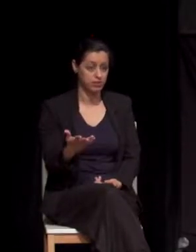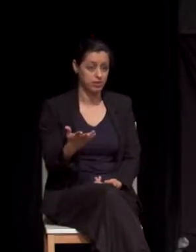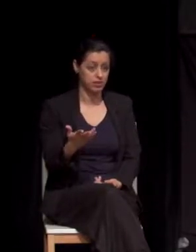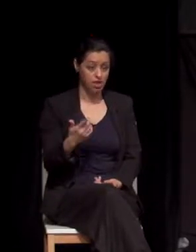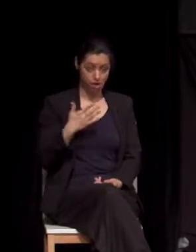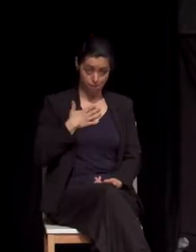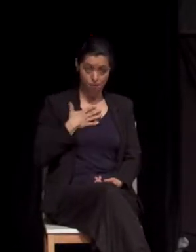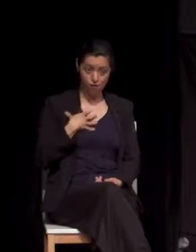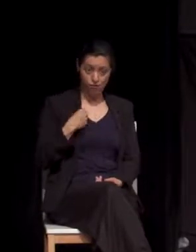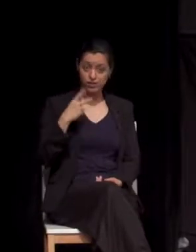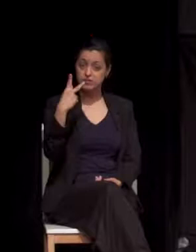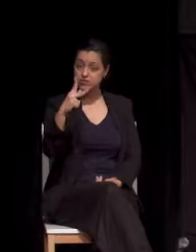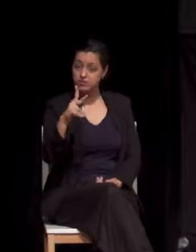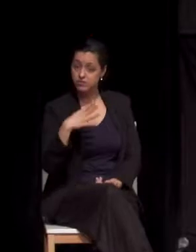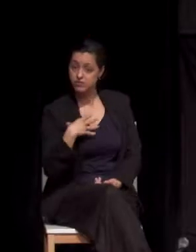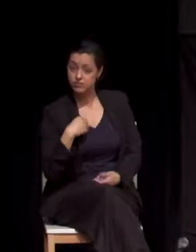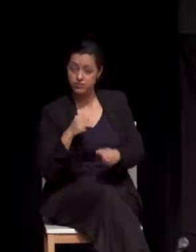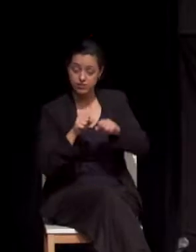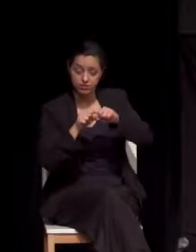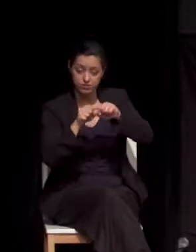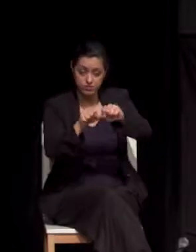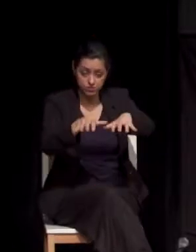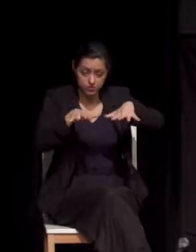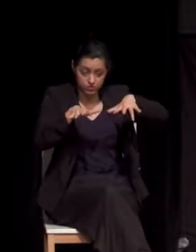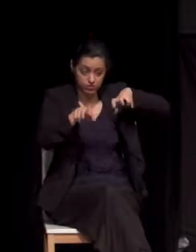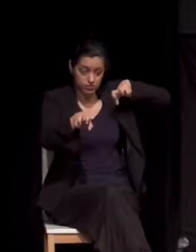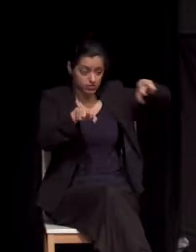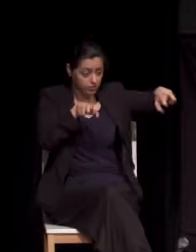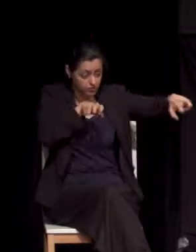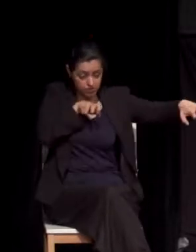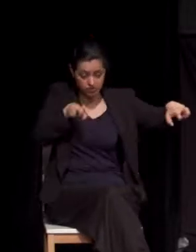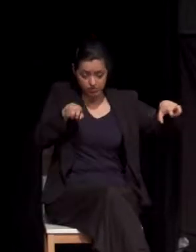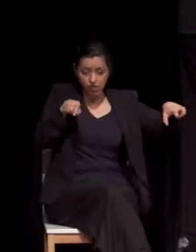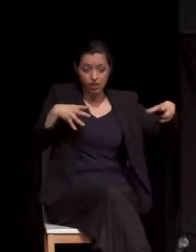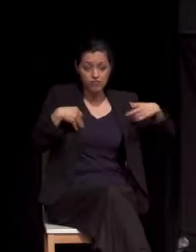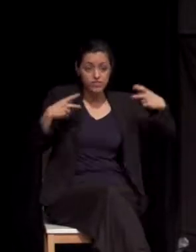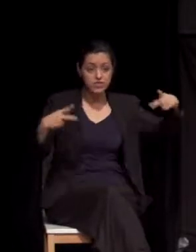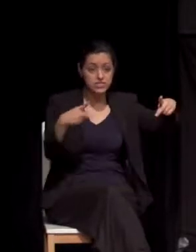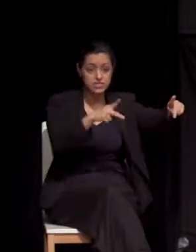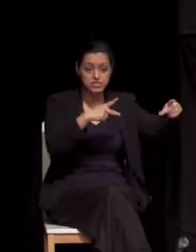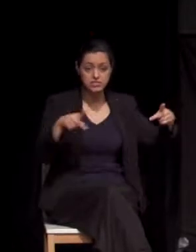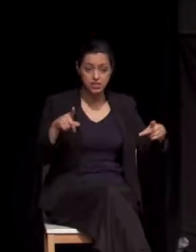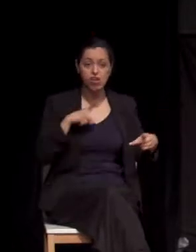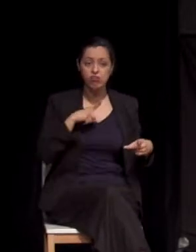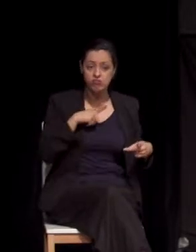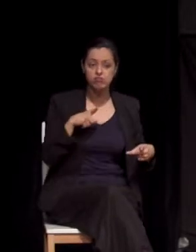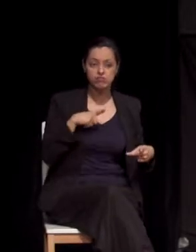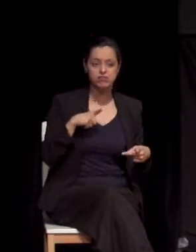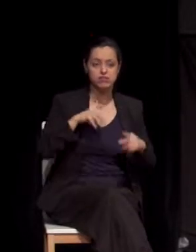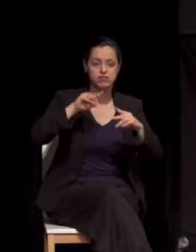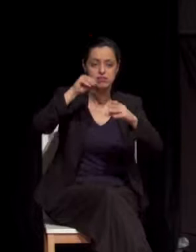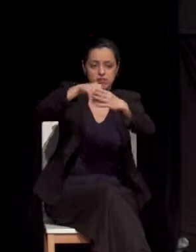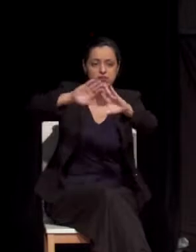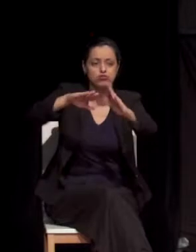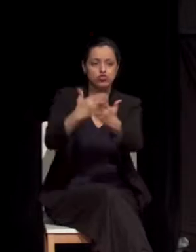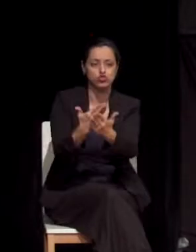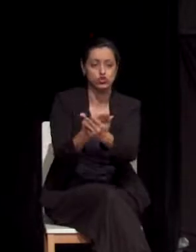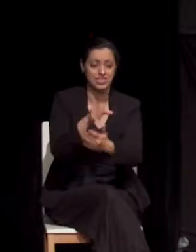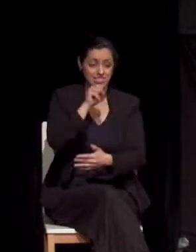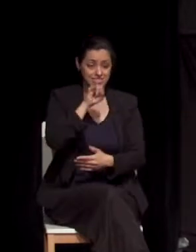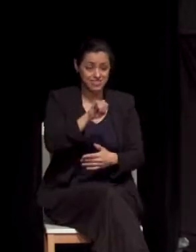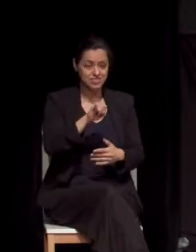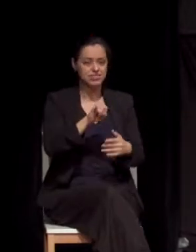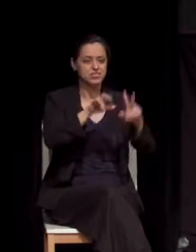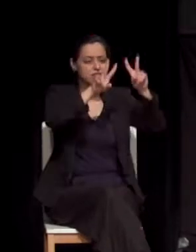meu filho, é o seu filho, né? Então, a educação está errada, a gente não está entendendo a educação, então vamos trabalhar, nós